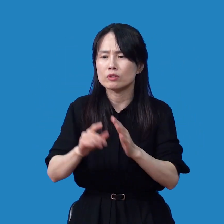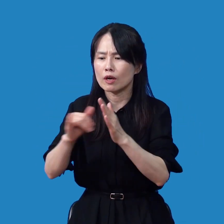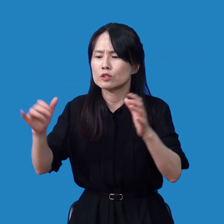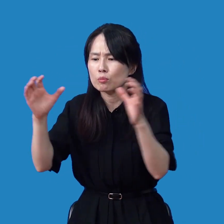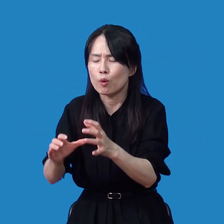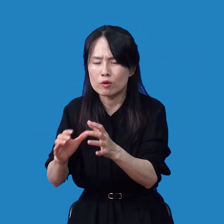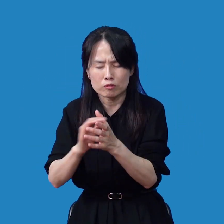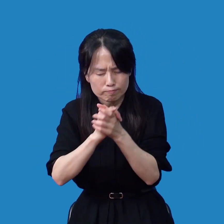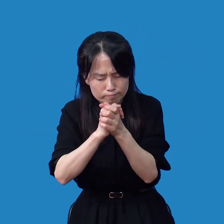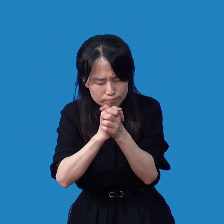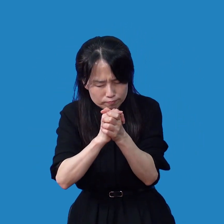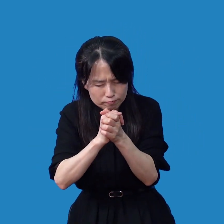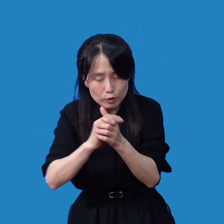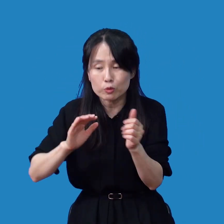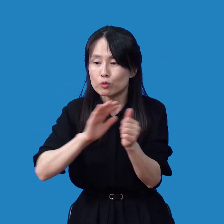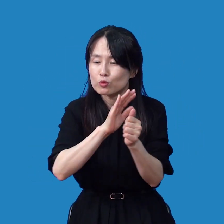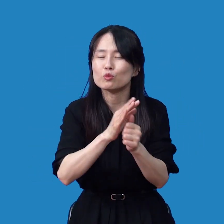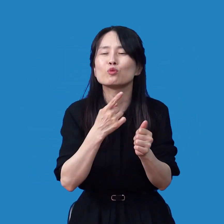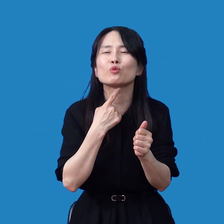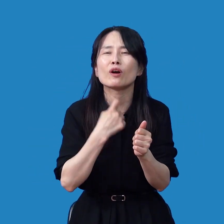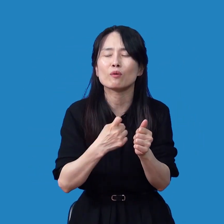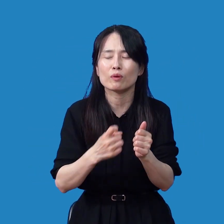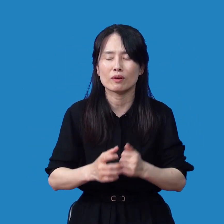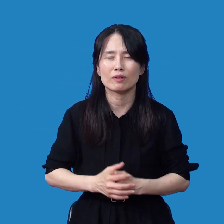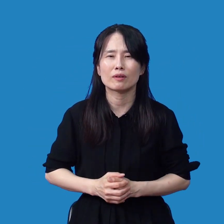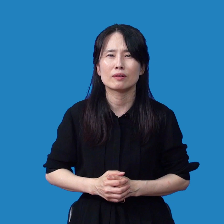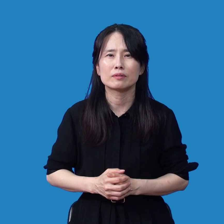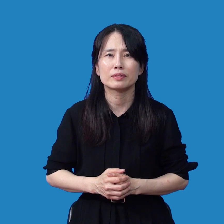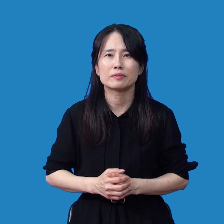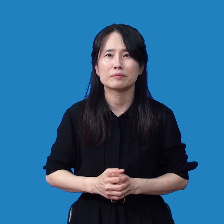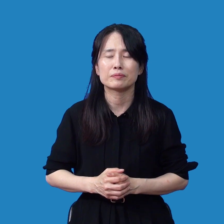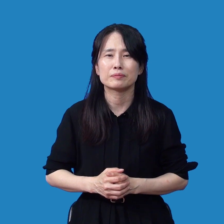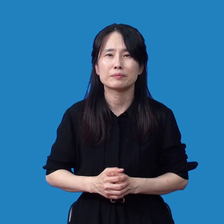기도하는 그런 날 식구들이 모여서 기도를 했습니다.